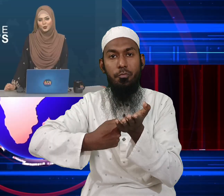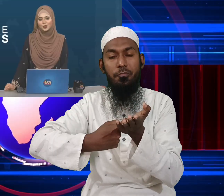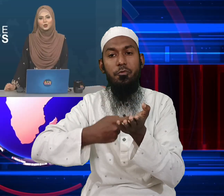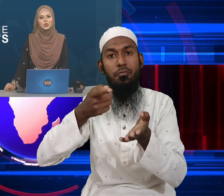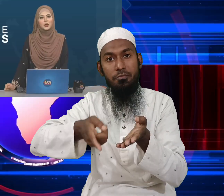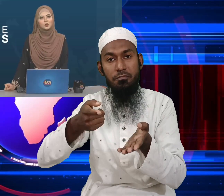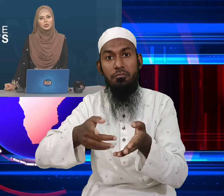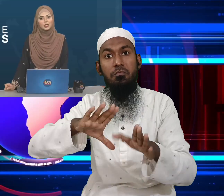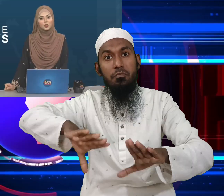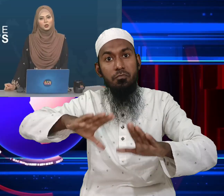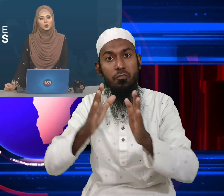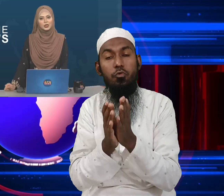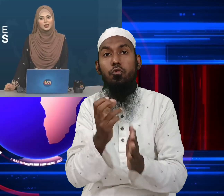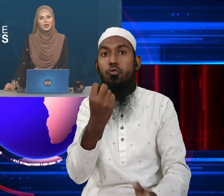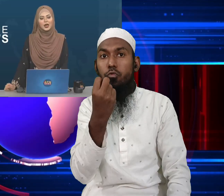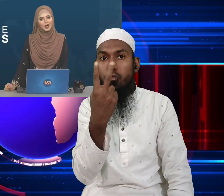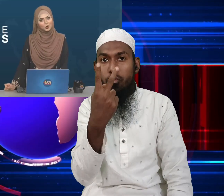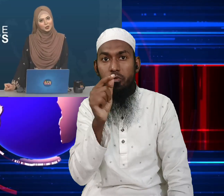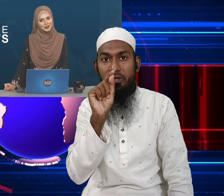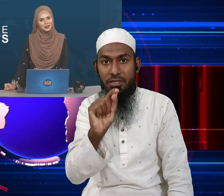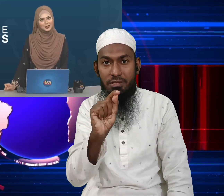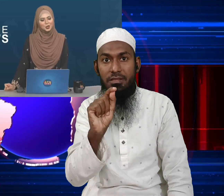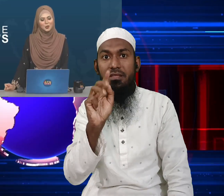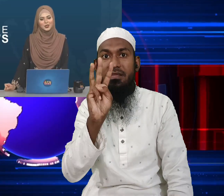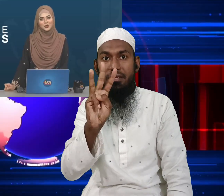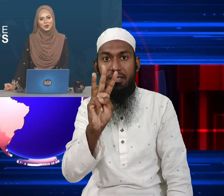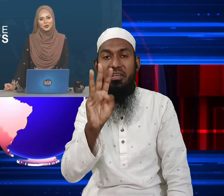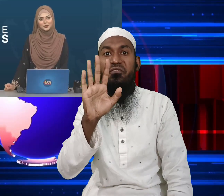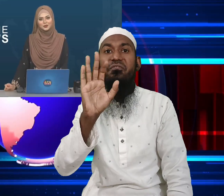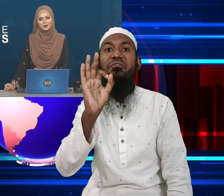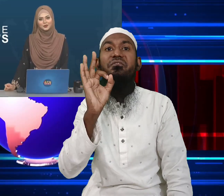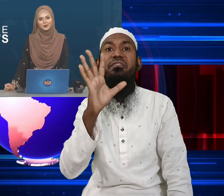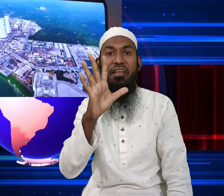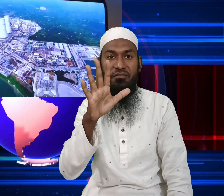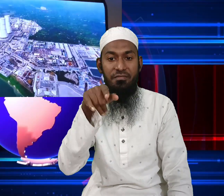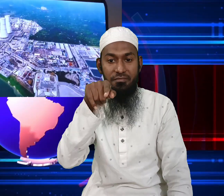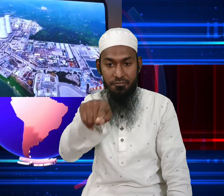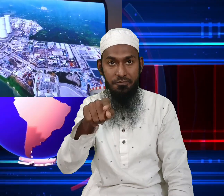হলো। মনিরুজ্জামান মনিরের তোলা ছবিতে আরও জানাচ্ছেন সম্রাট আনোয়ার।